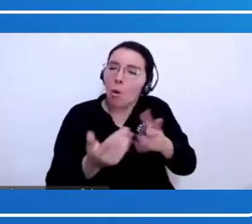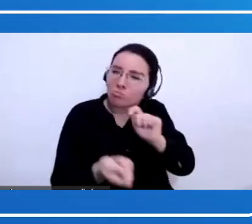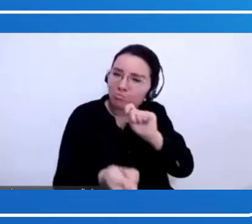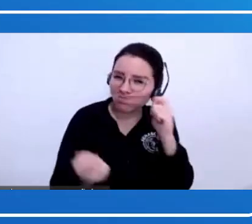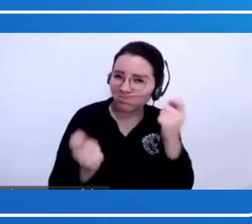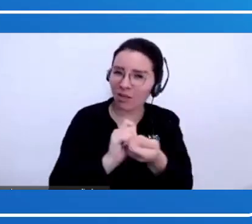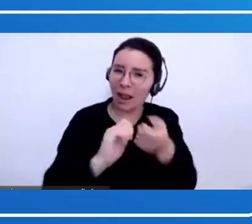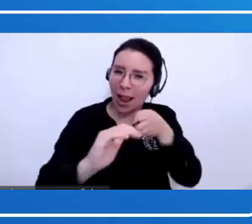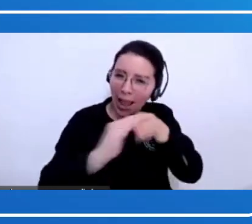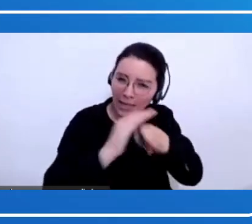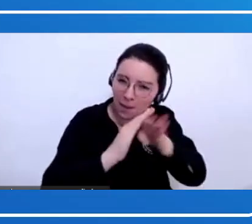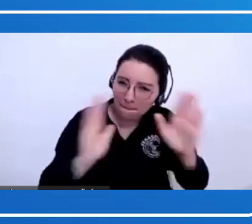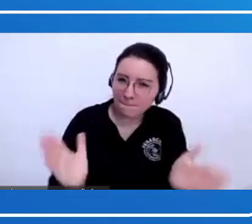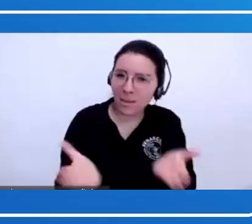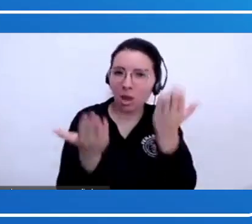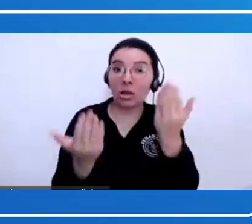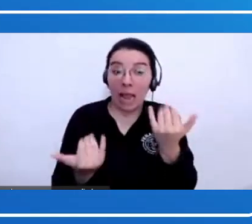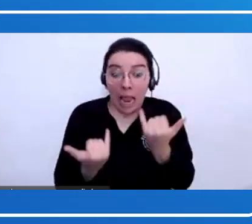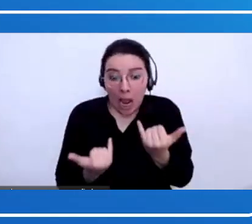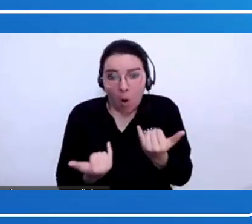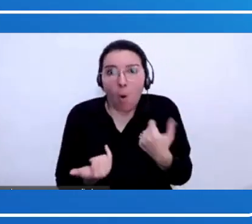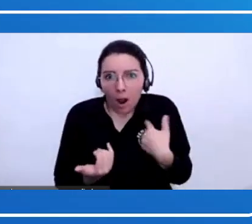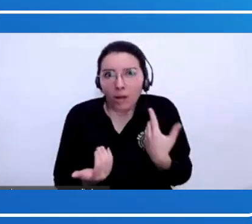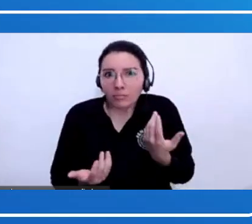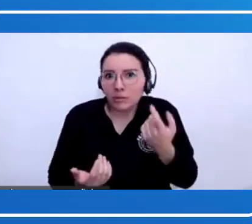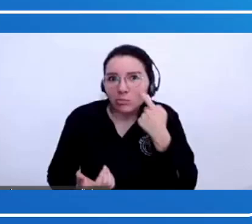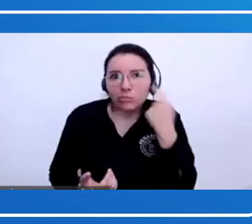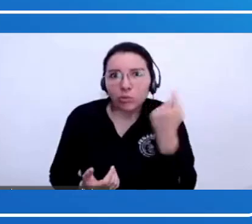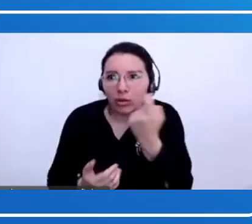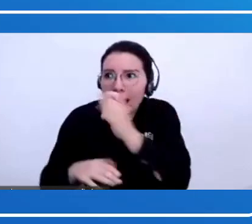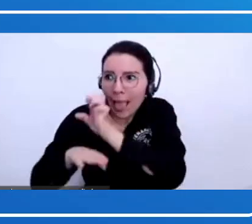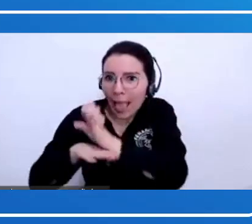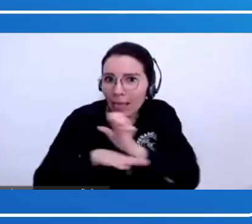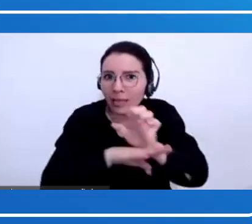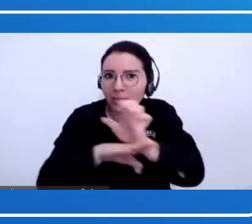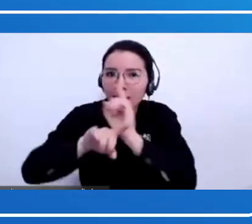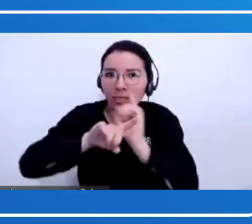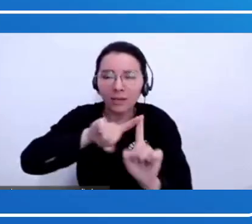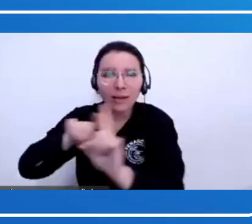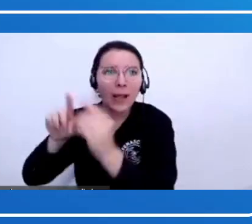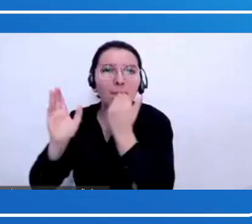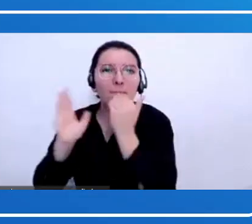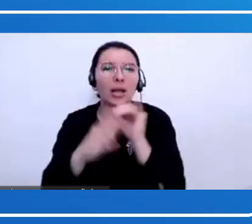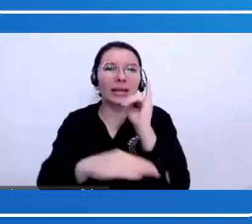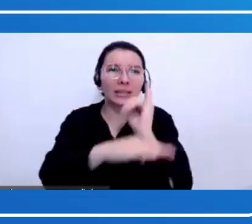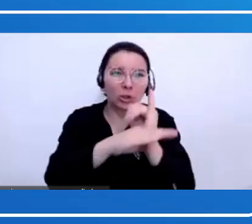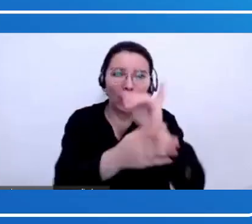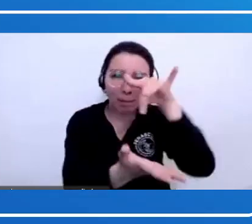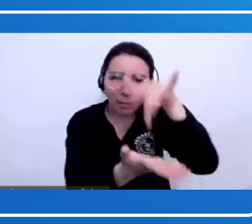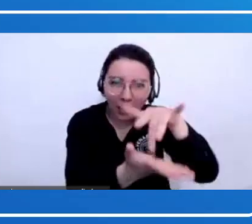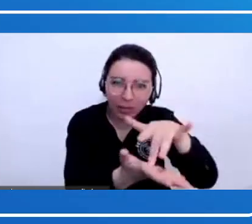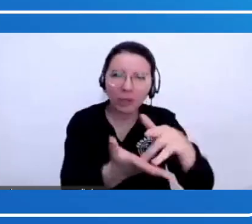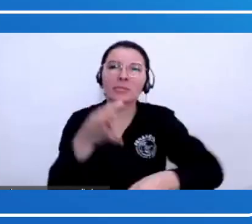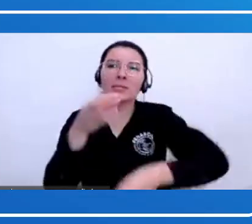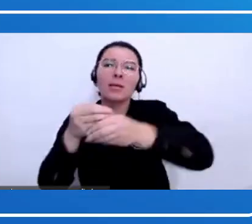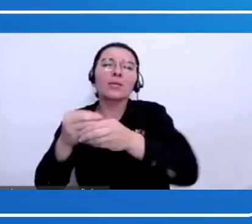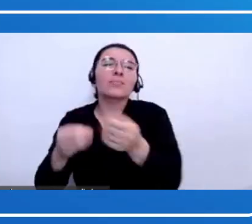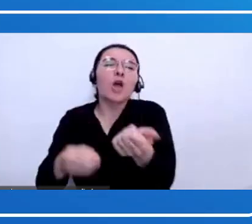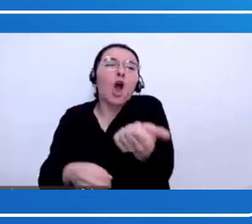que estamos buscando es la articulación constante con las distintas entidades, tanto con el Instituto de Participación como con la